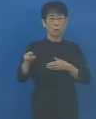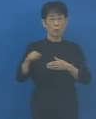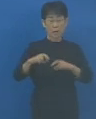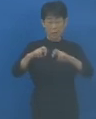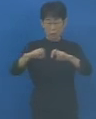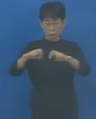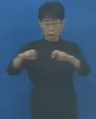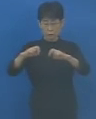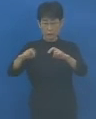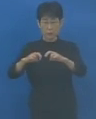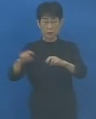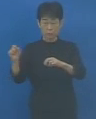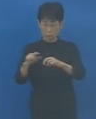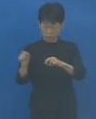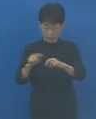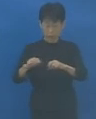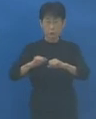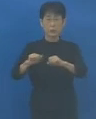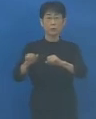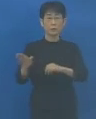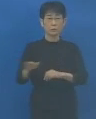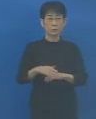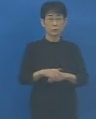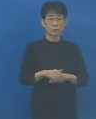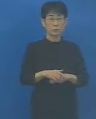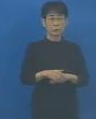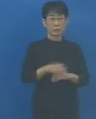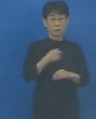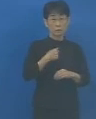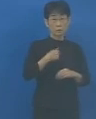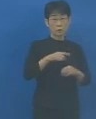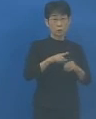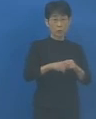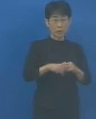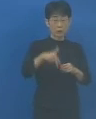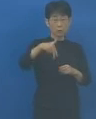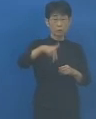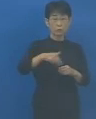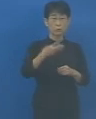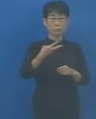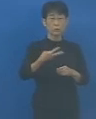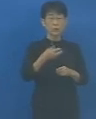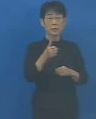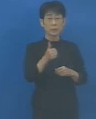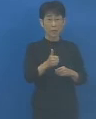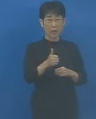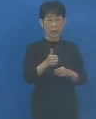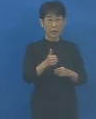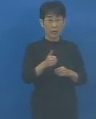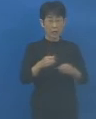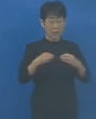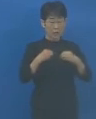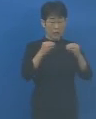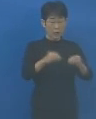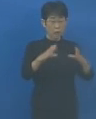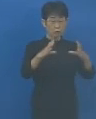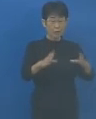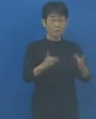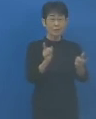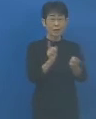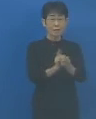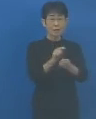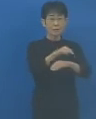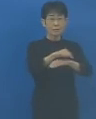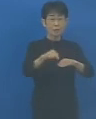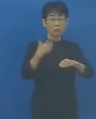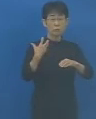分析を急いでおられ、私どもの方の住田クラスター対策官も派遣をしまして、急